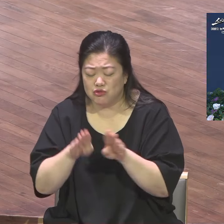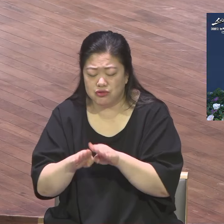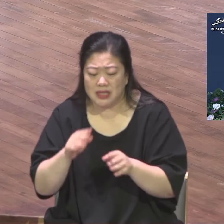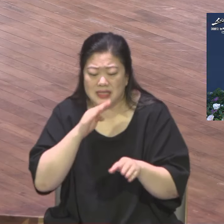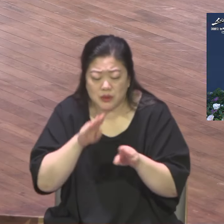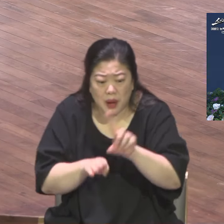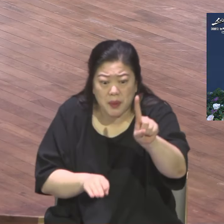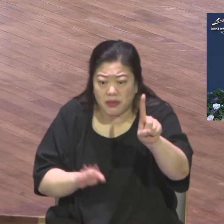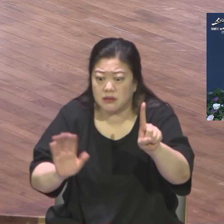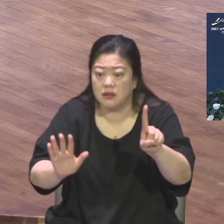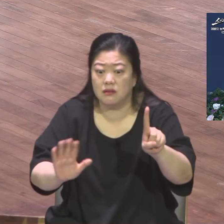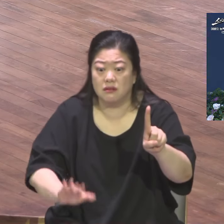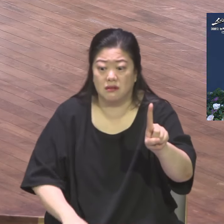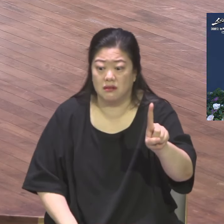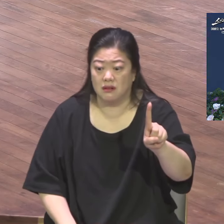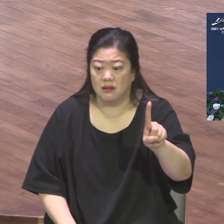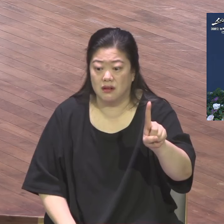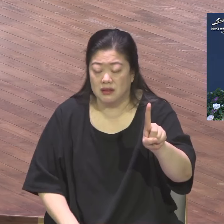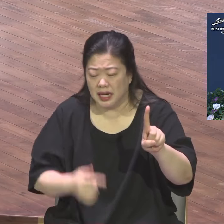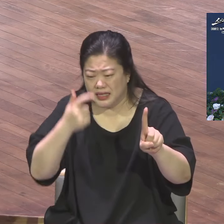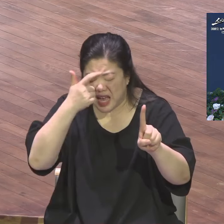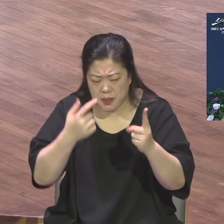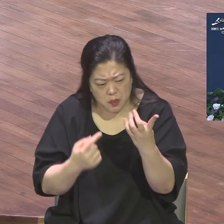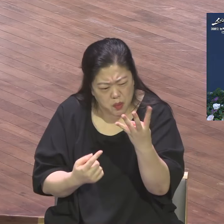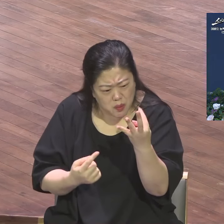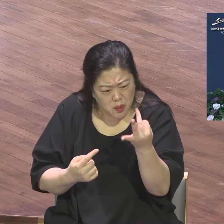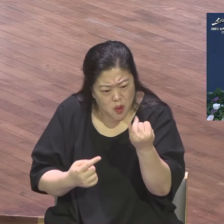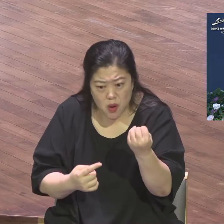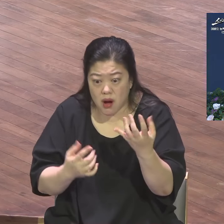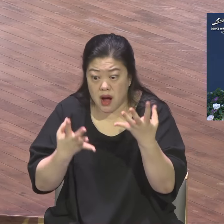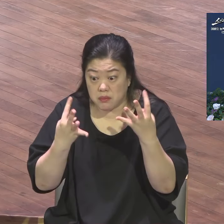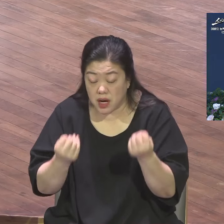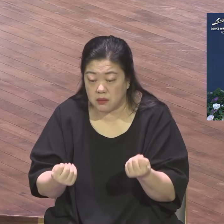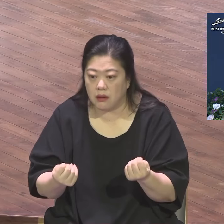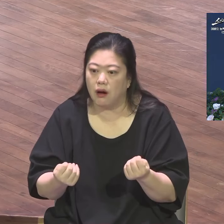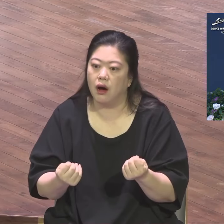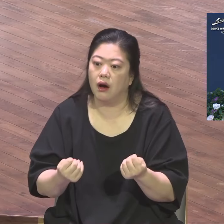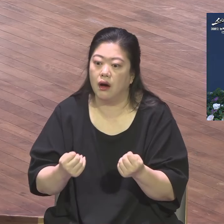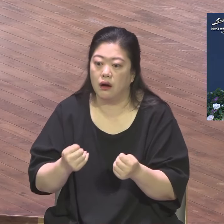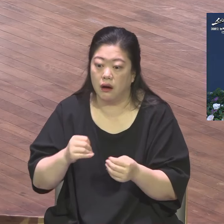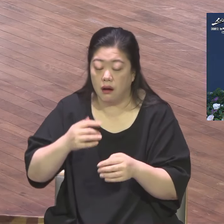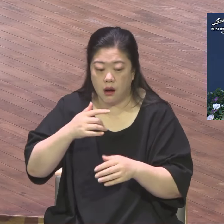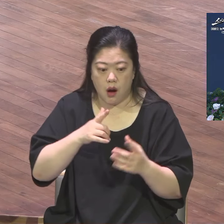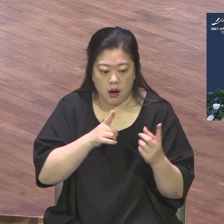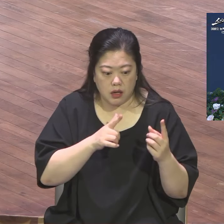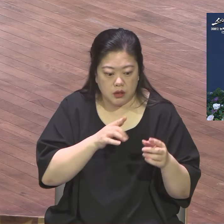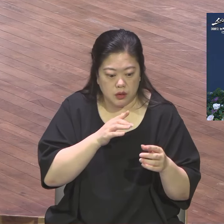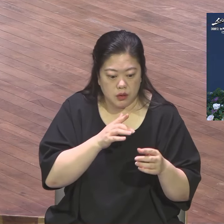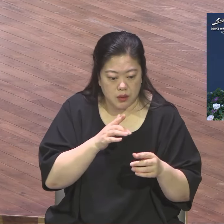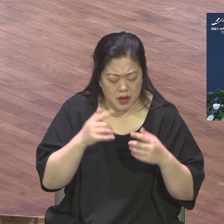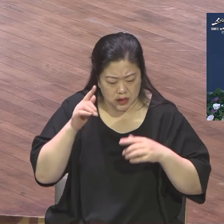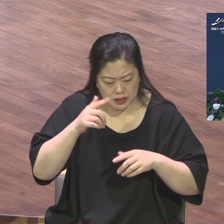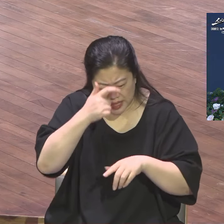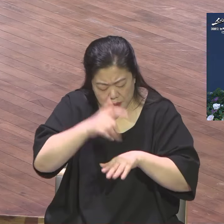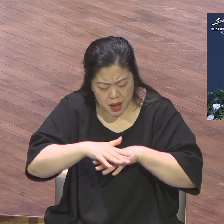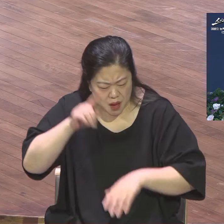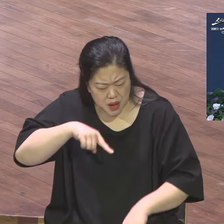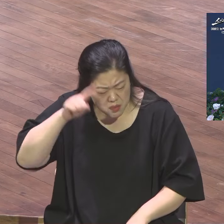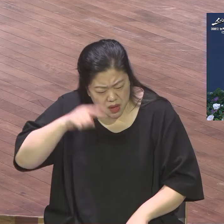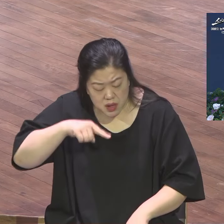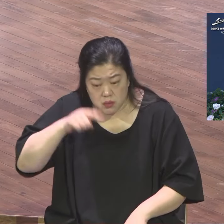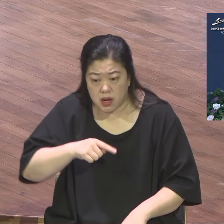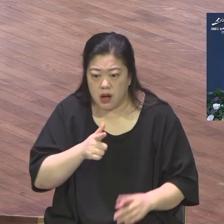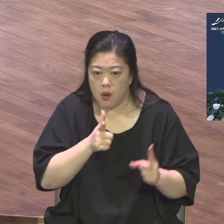예배를 포함을 해보면요, 우리는 사실 예배 속에 살잖아요. 메시지가